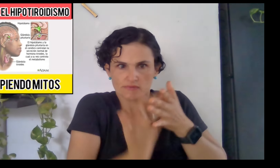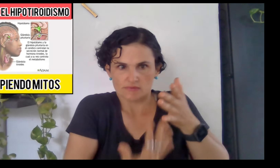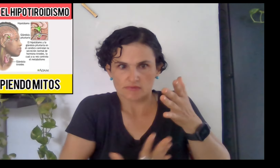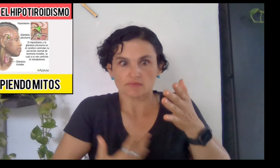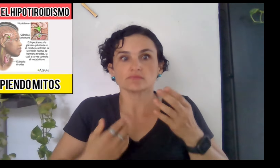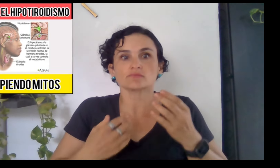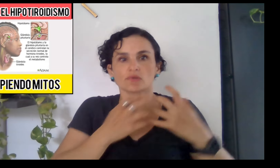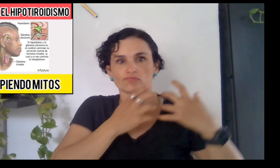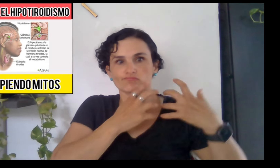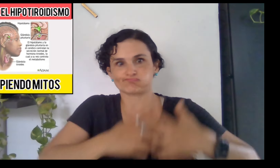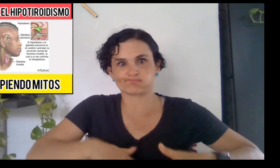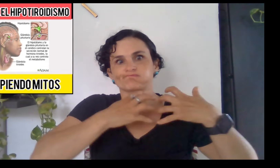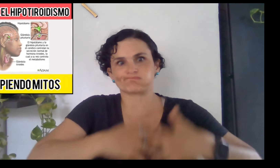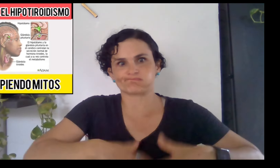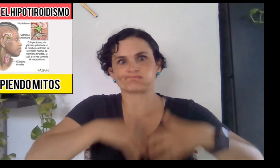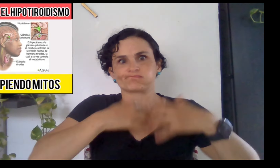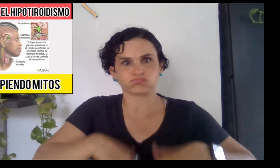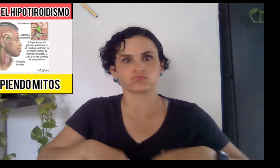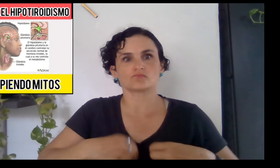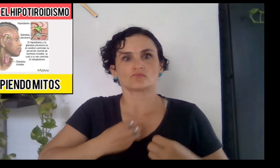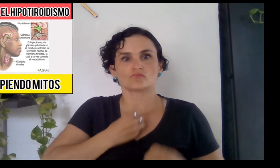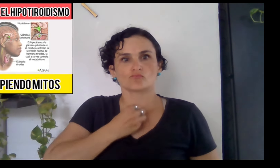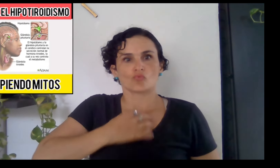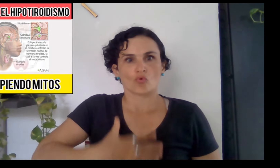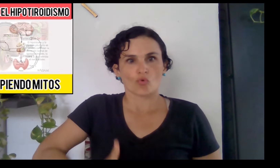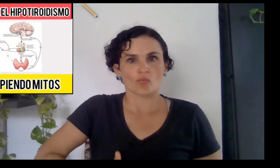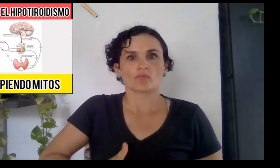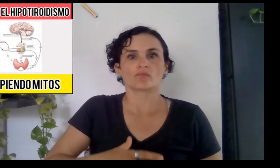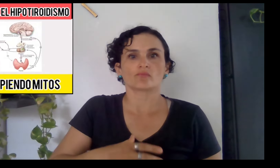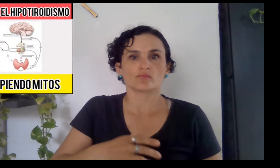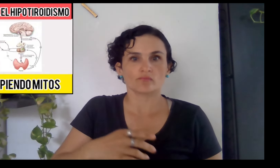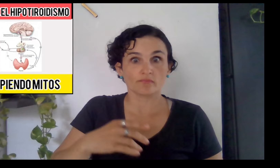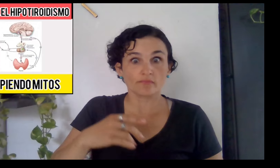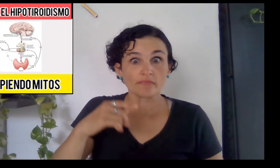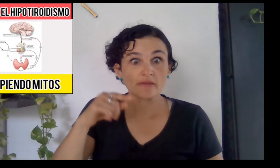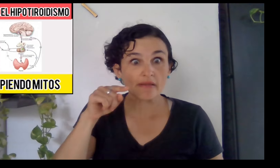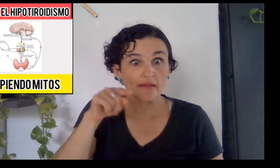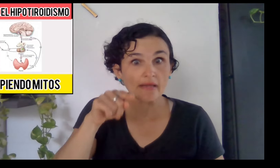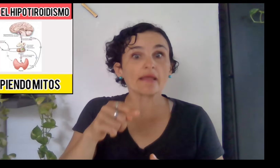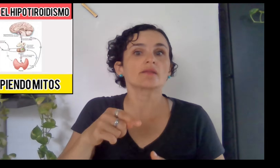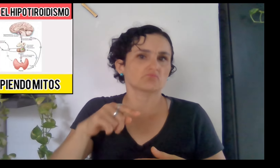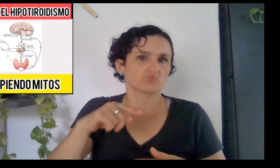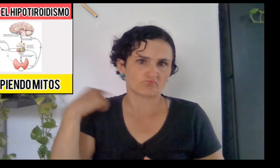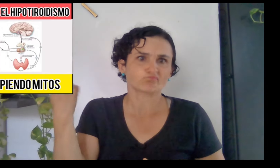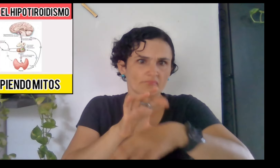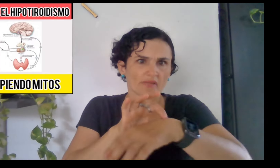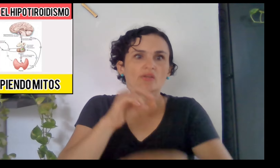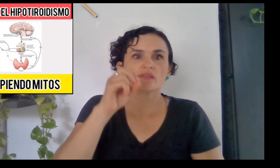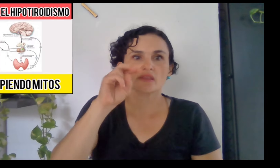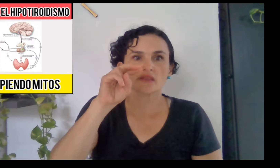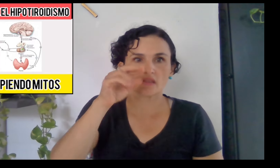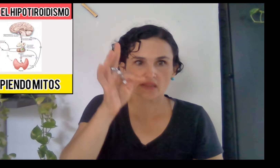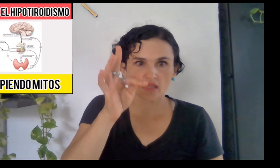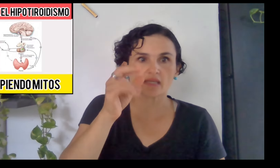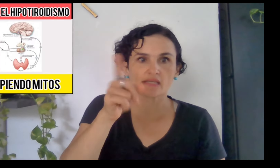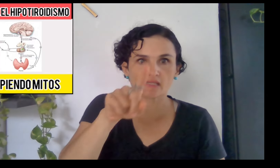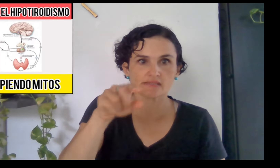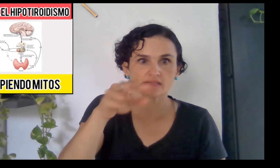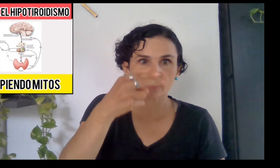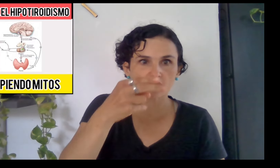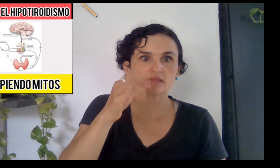tiroideas T4 y T3, que son los exámenes que normalmente pedimos los médicos. La tiroides produce principalmente la hormona